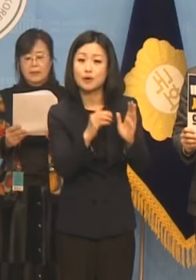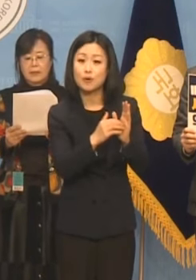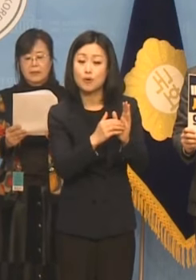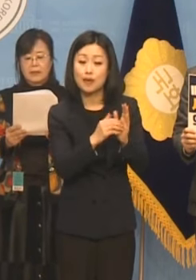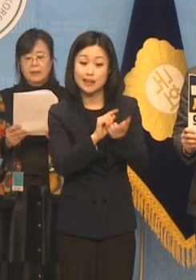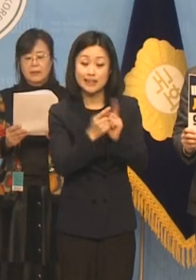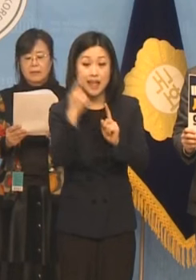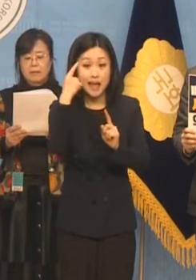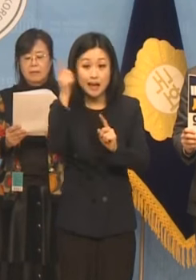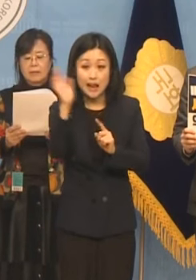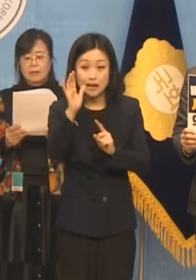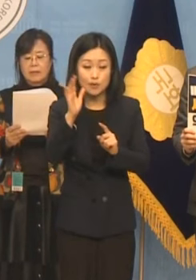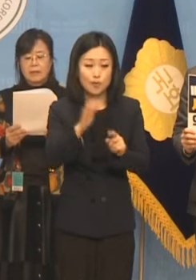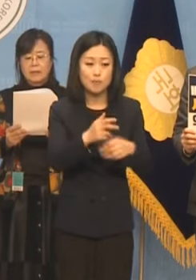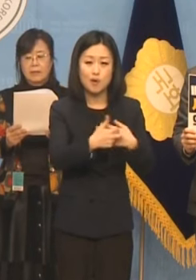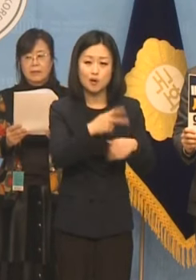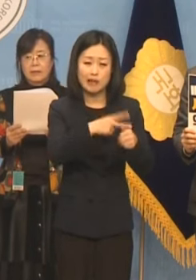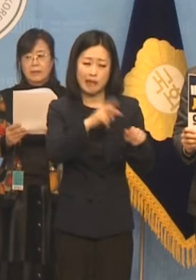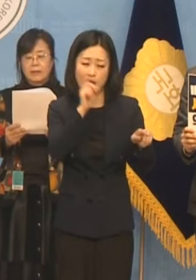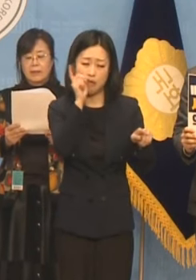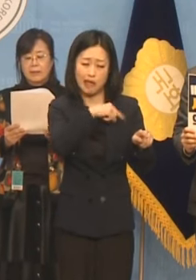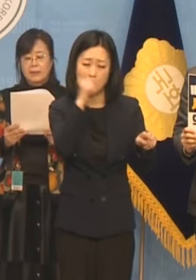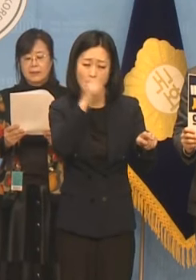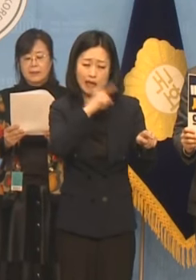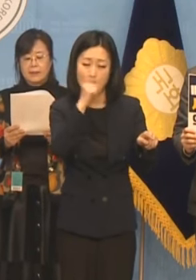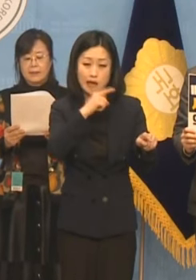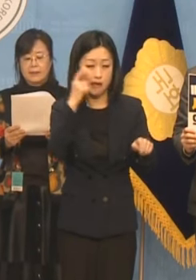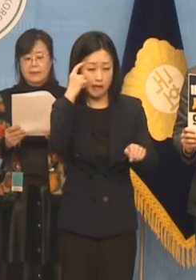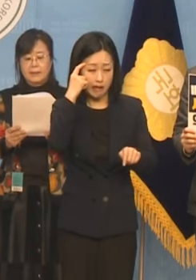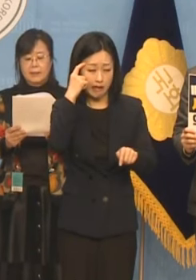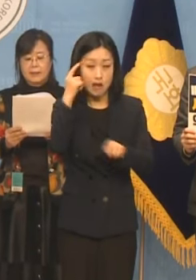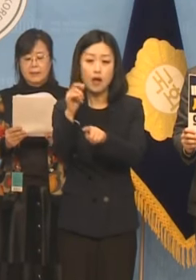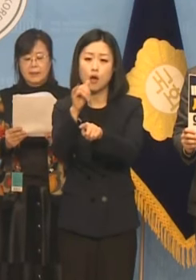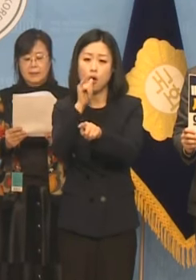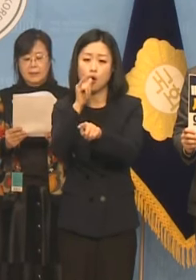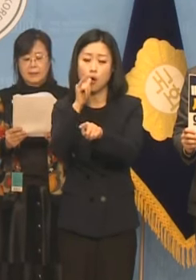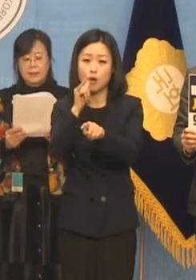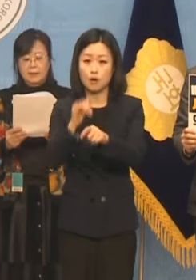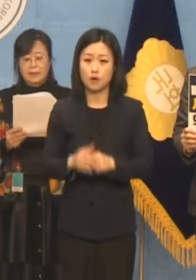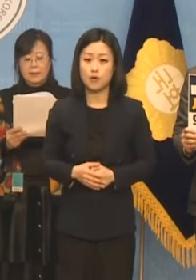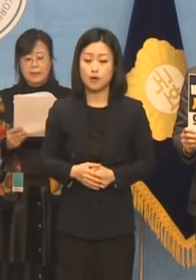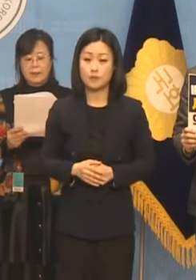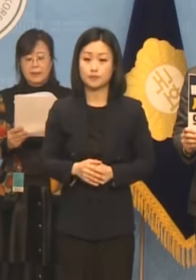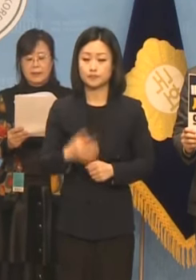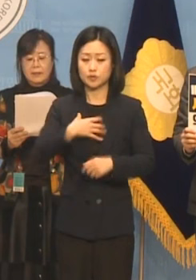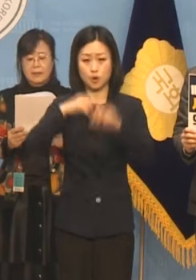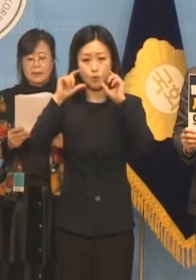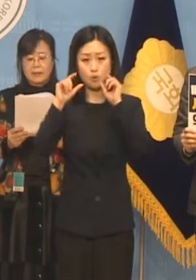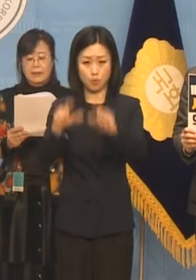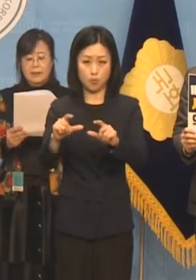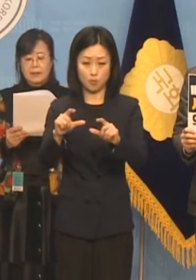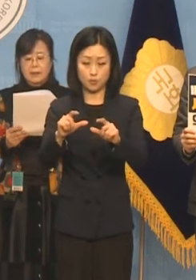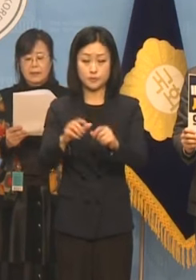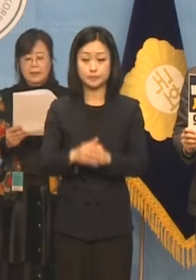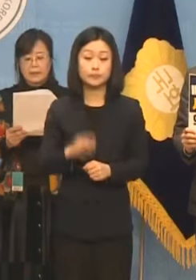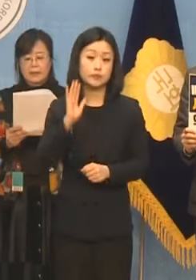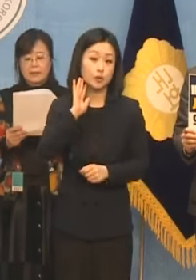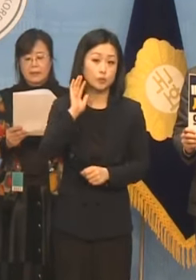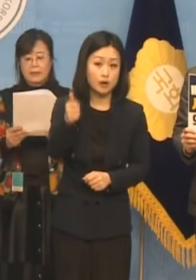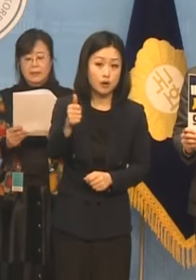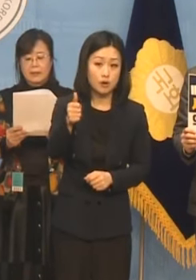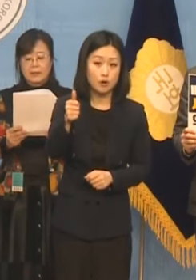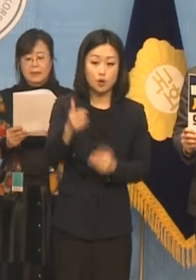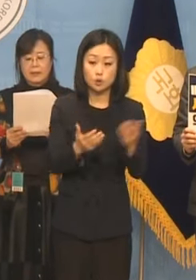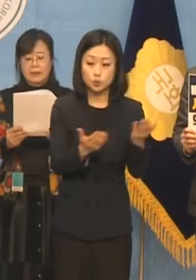대화는커녕 악마화에만 골몰하고 있습니다. 다시 한번 경고합니다. 윤석열